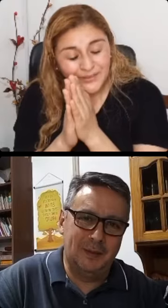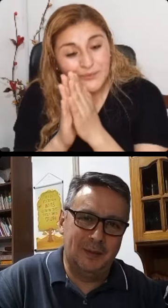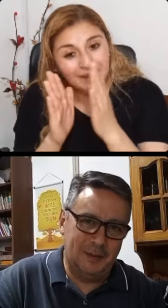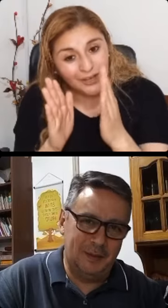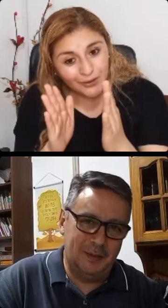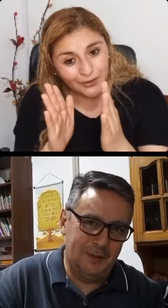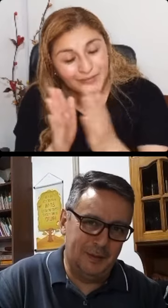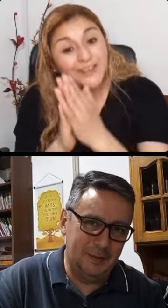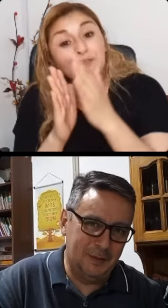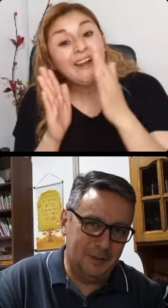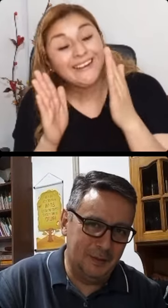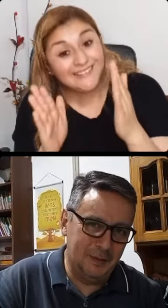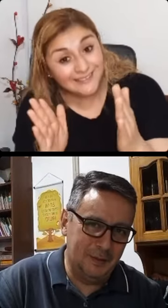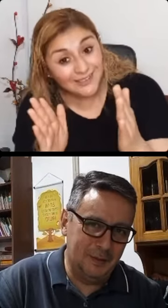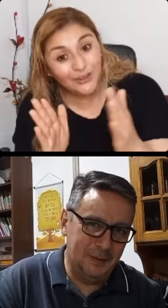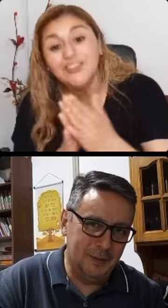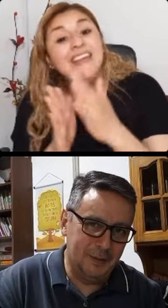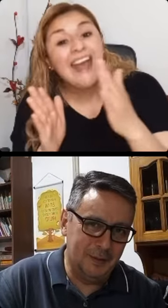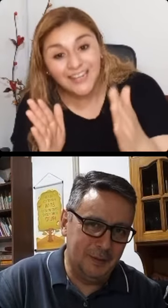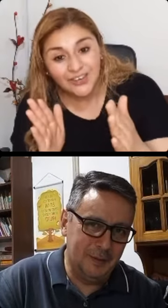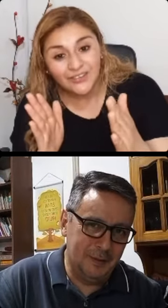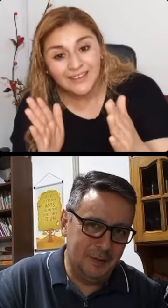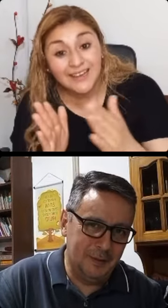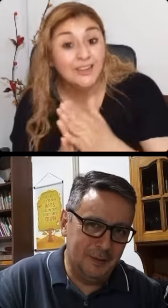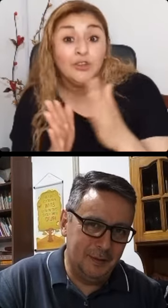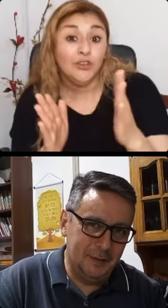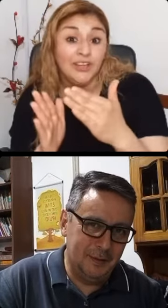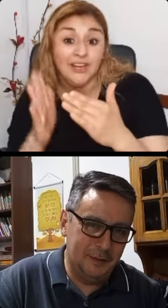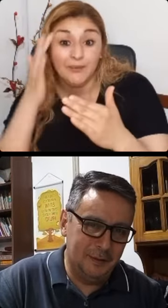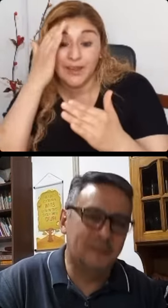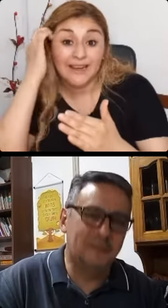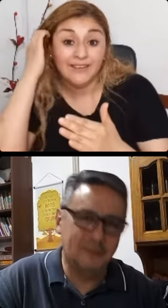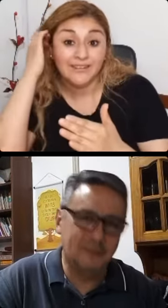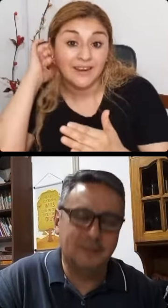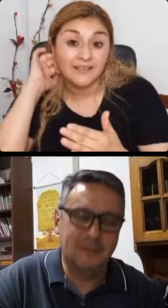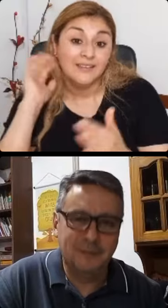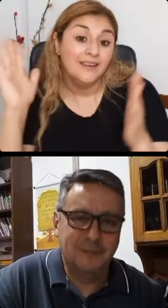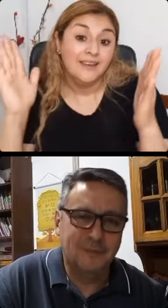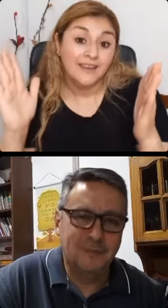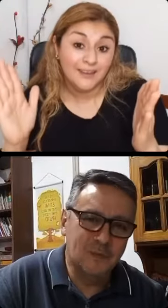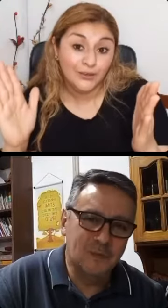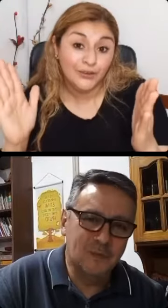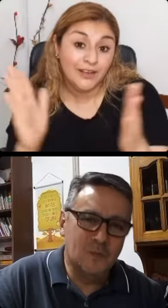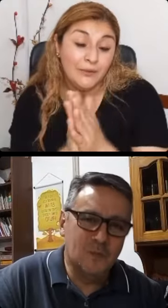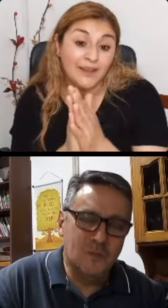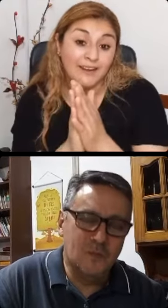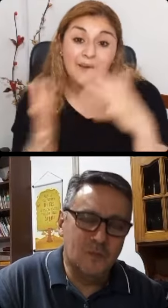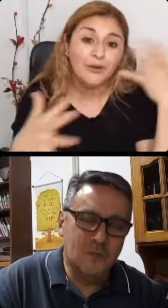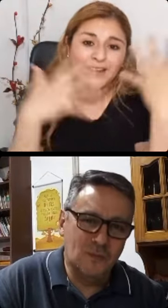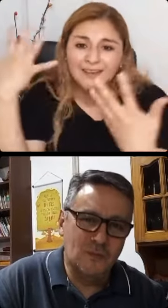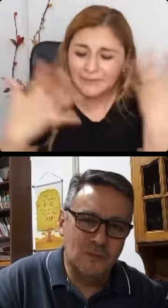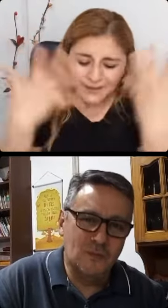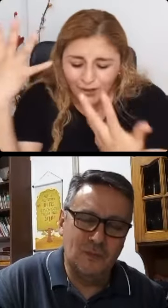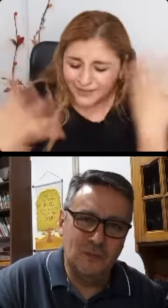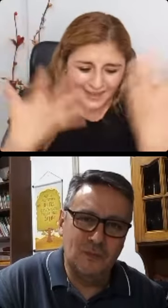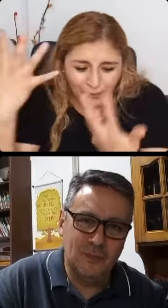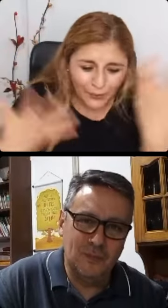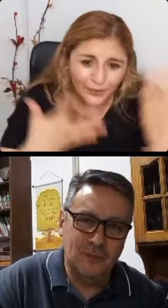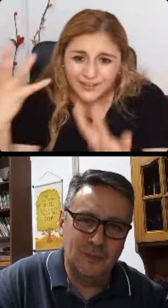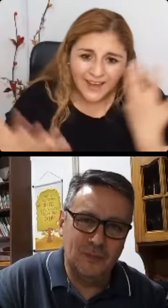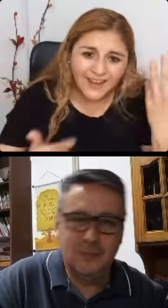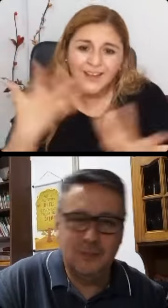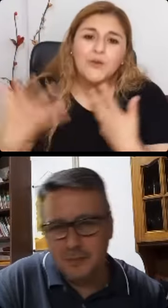es un periodo y es un ejercicio diario que todos tenemos que atravesar que todos tenemos que atravesar porque entre medio